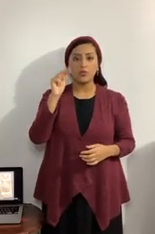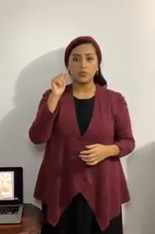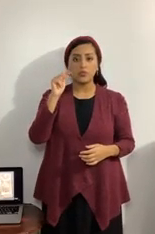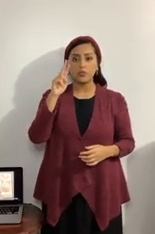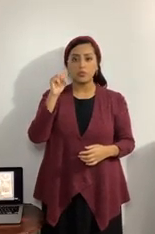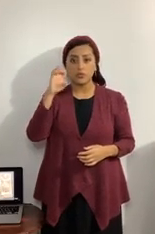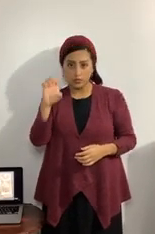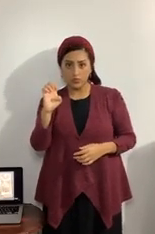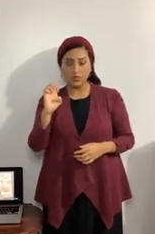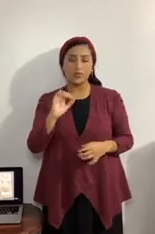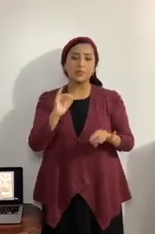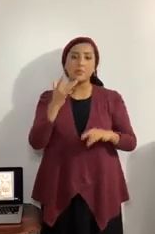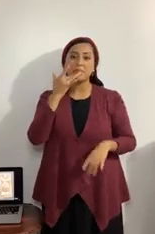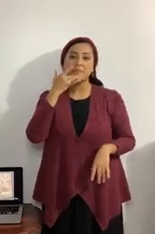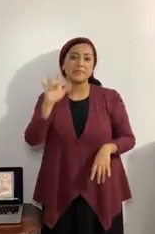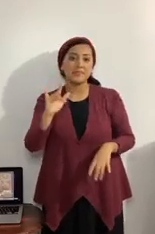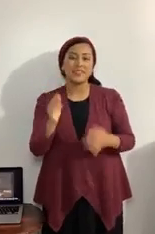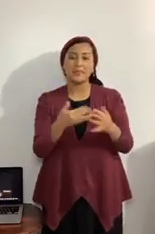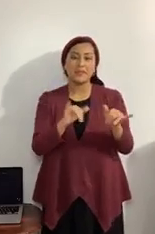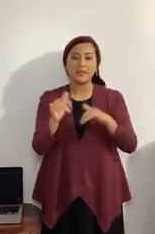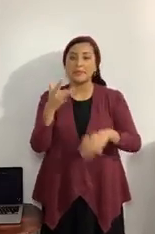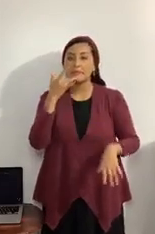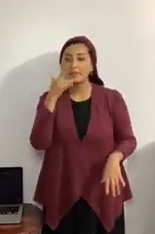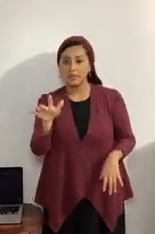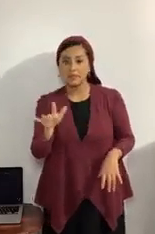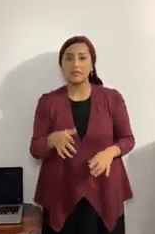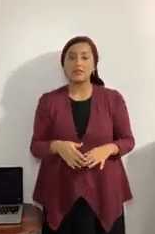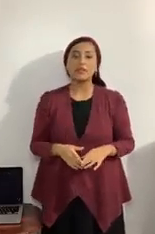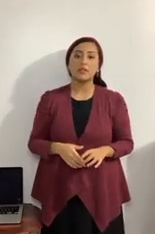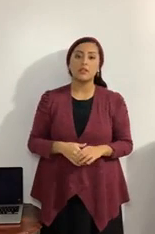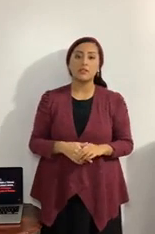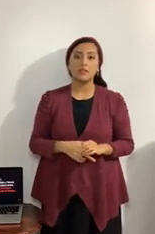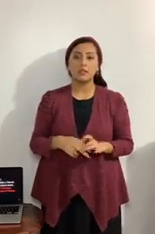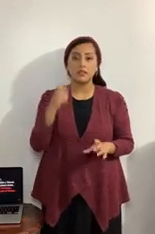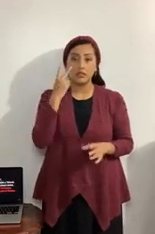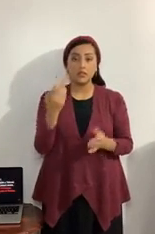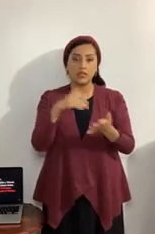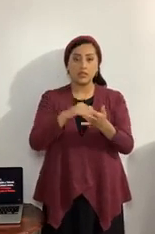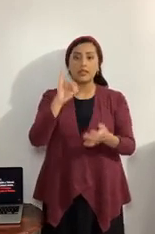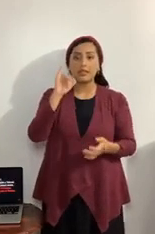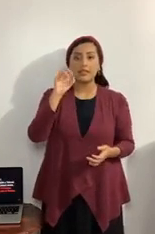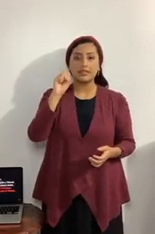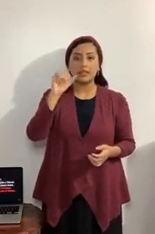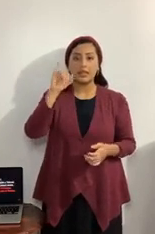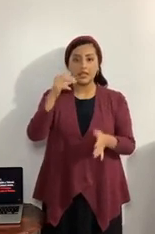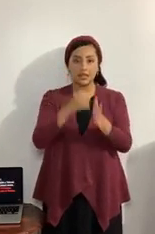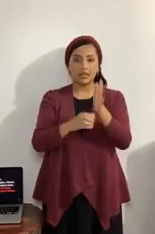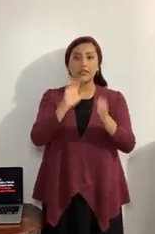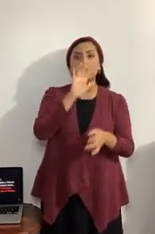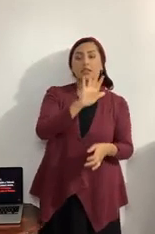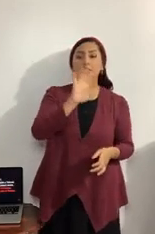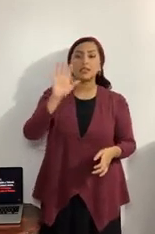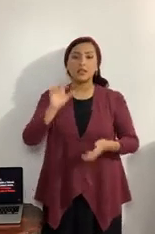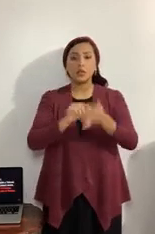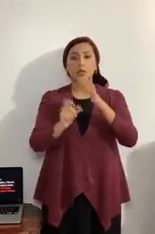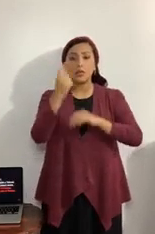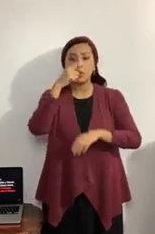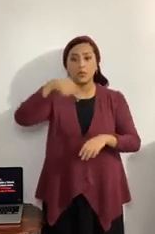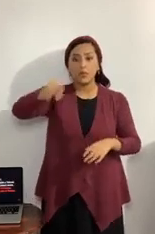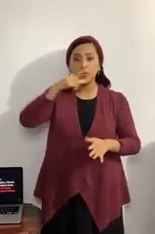afortunado, la cual es de origen pagano. Miremos otra vez Isaías 65:11. Pero vosotros, los que dejáis a Yahweh, ¿cuánta